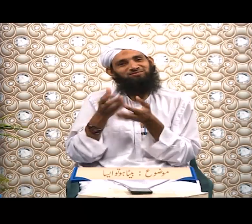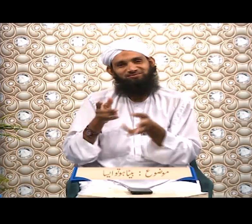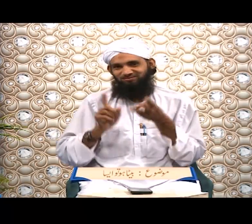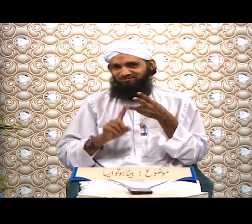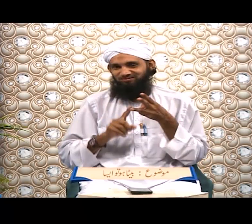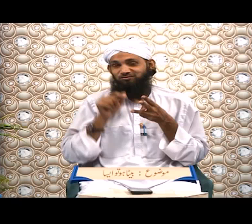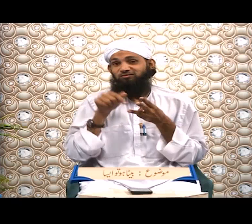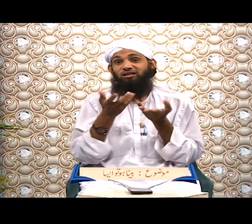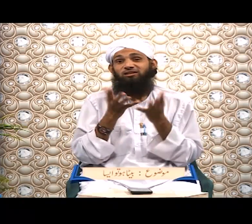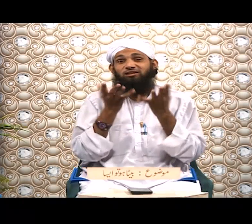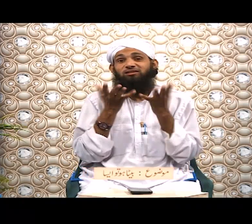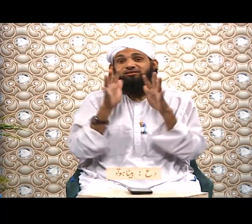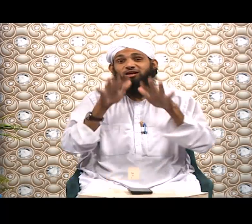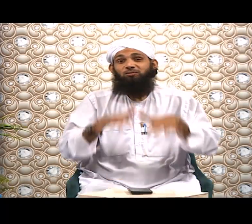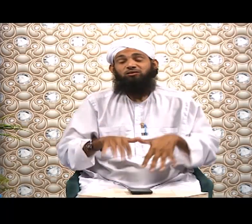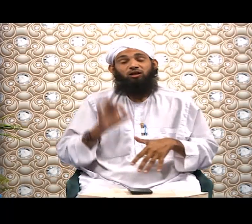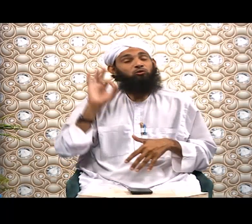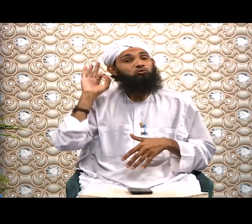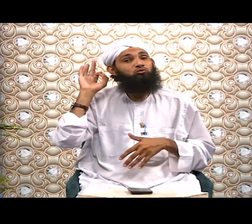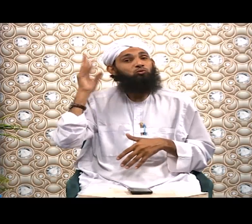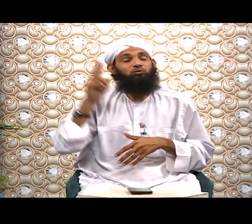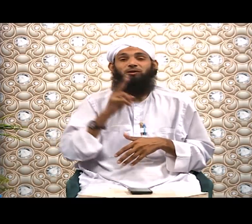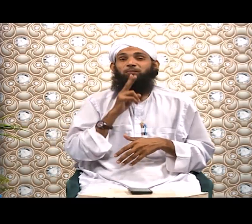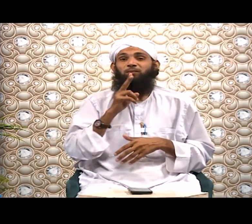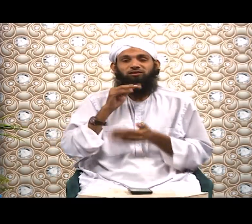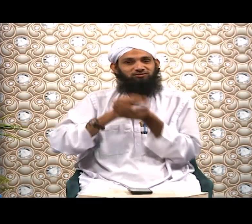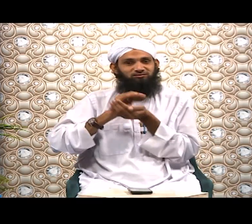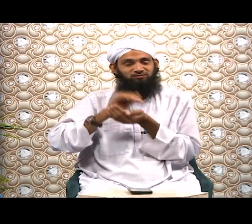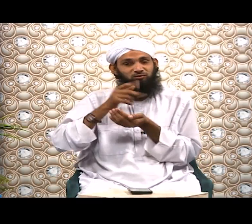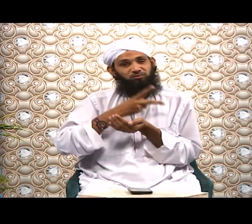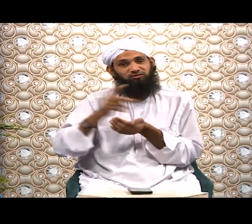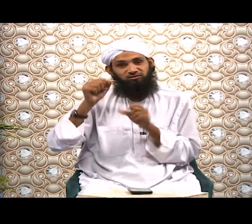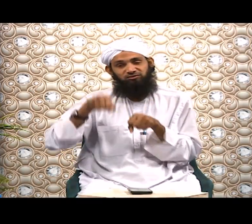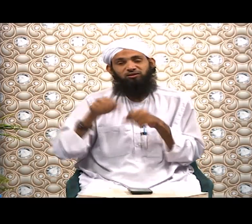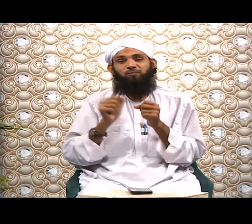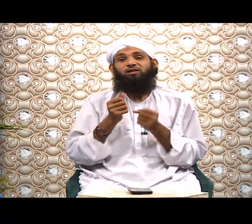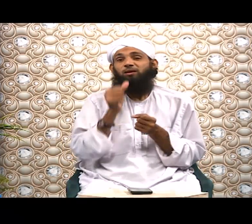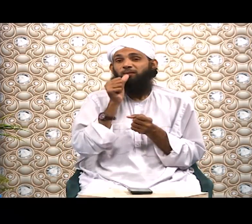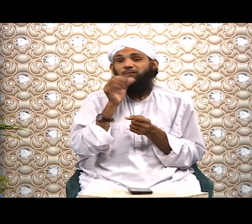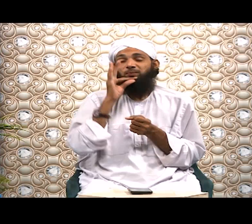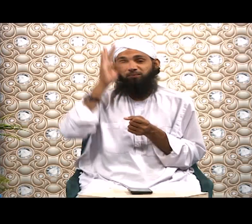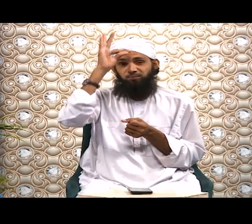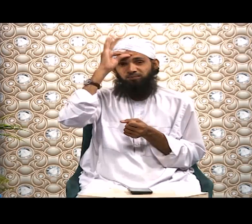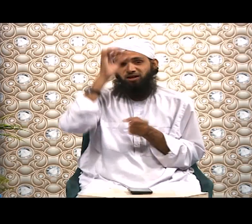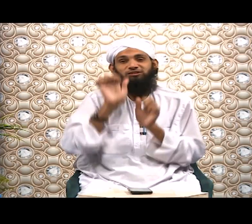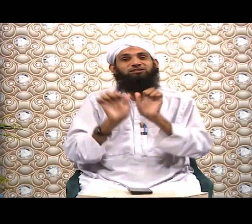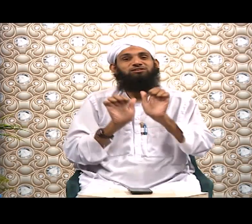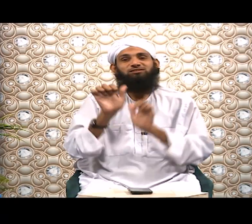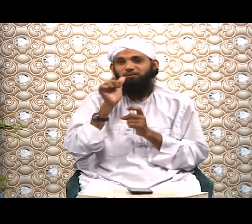ہی معجزے باقی رہنے والے ہیں، ایک آب زمزم کا چشمہ جو حضرت اسماعیل علیہ السلام کی ایڑی سے نکلا اور دوسرا